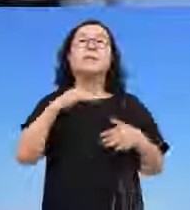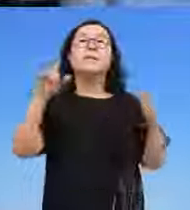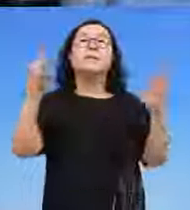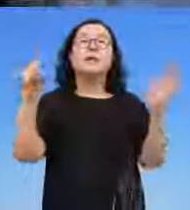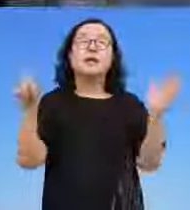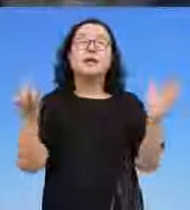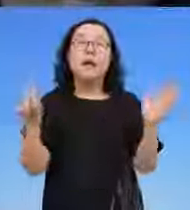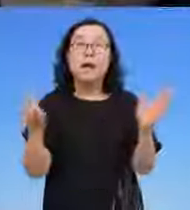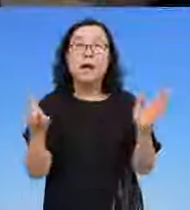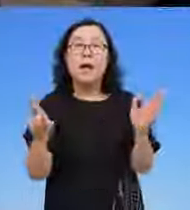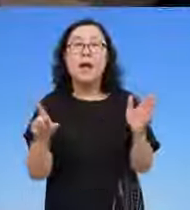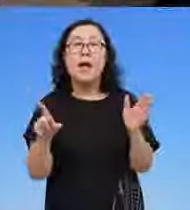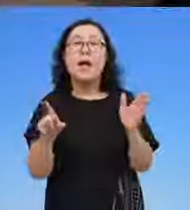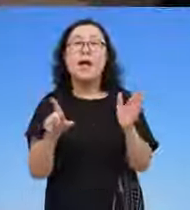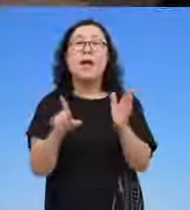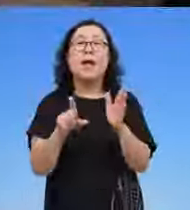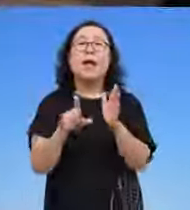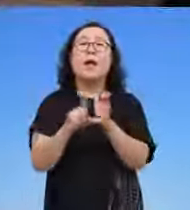나는 믿네.